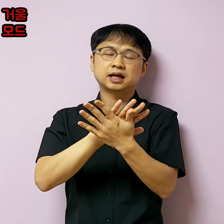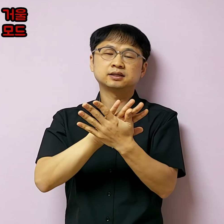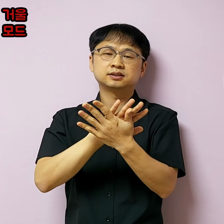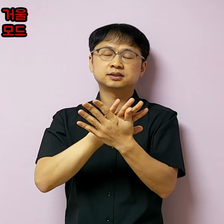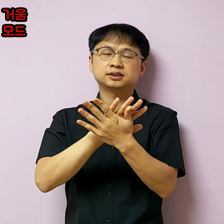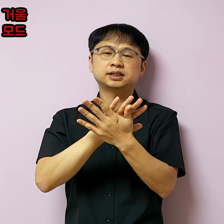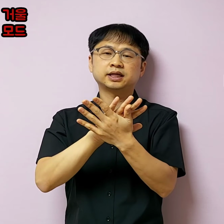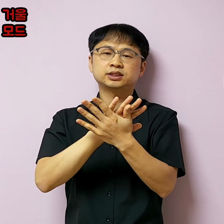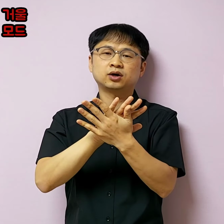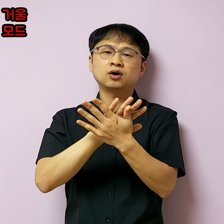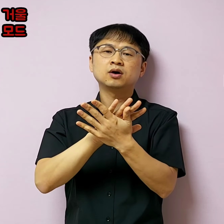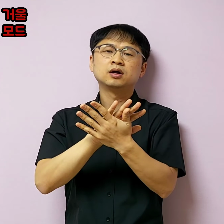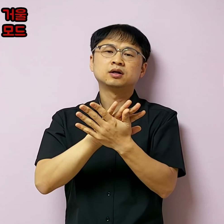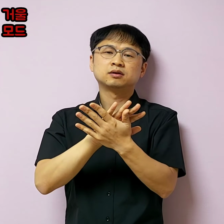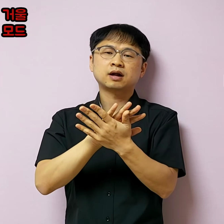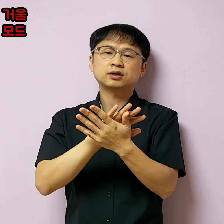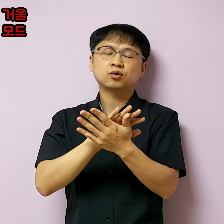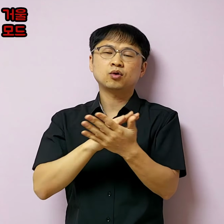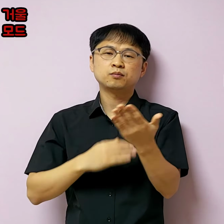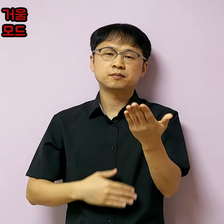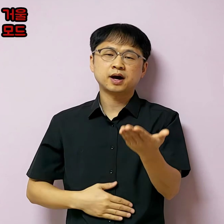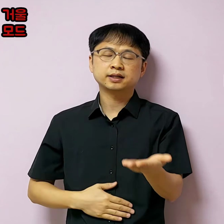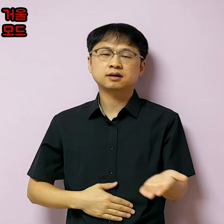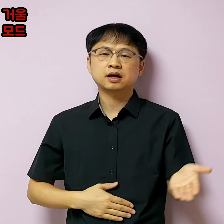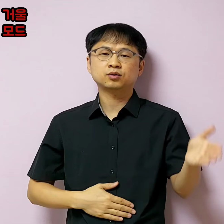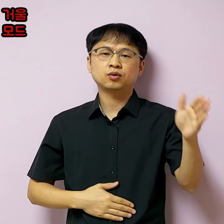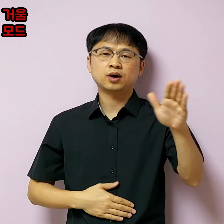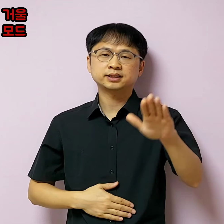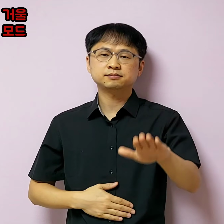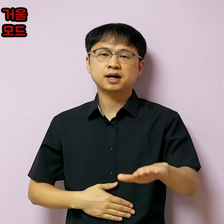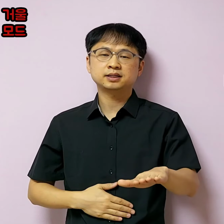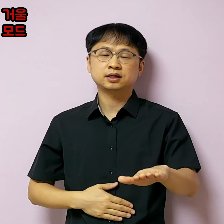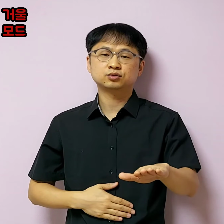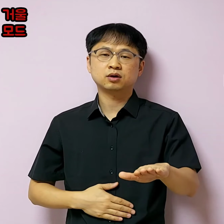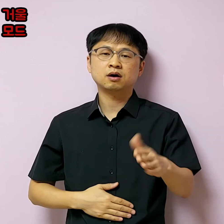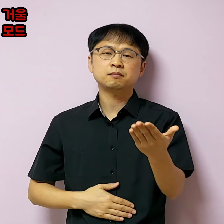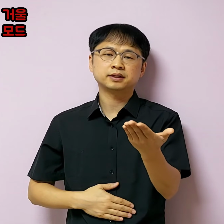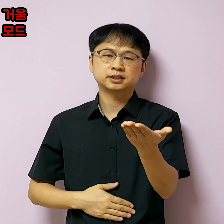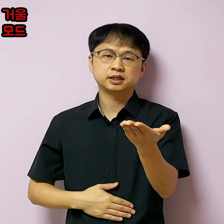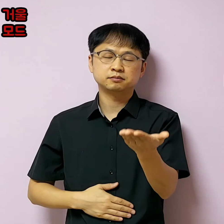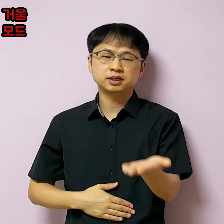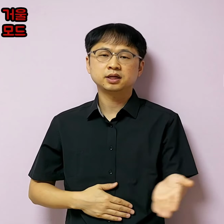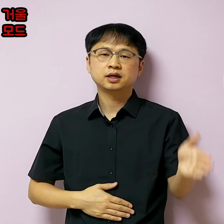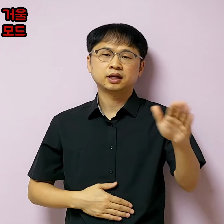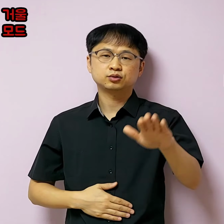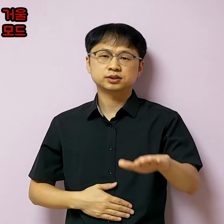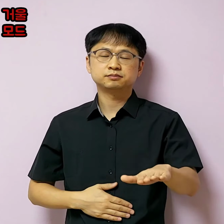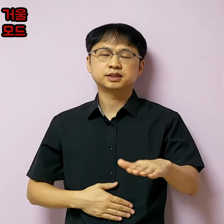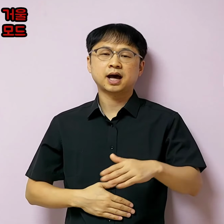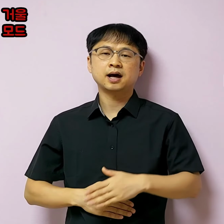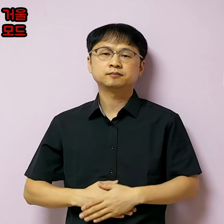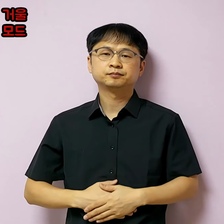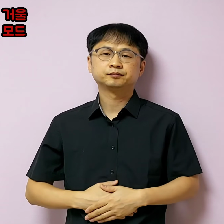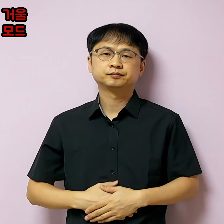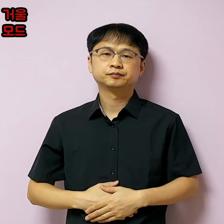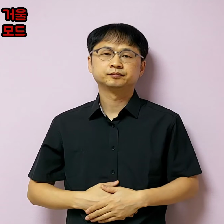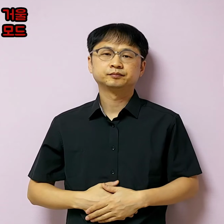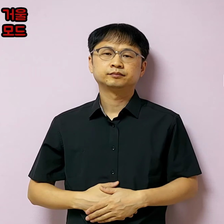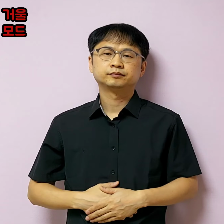라는 뜻이 되겠죠. 더라도, 뭐뭐 하더라도, 하지만 이란 수어 반전의 의미 해주었습니다.